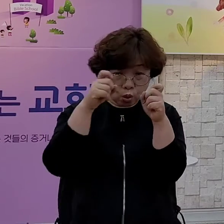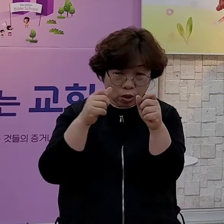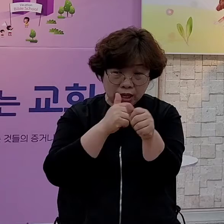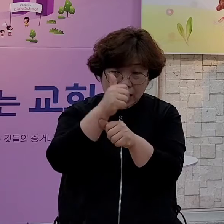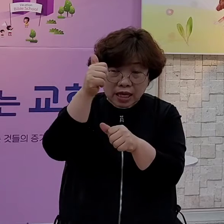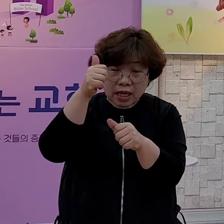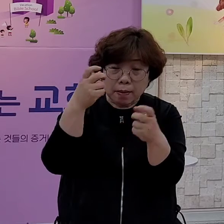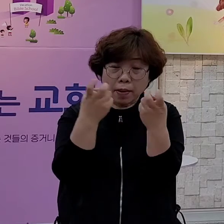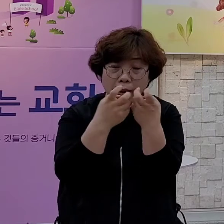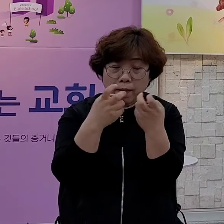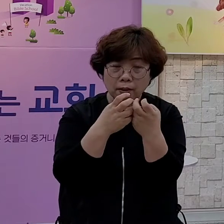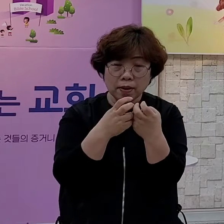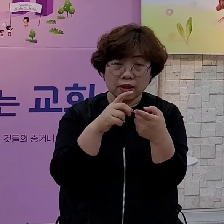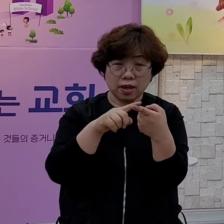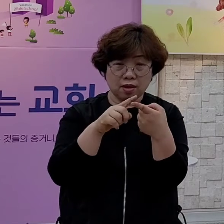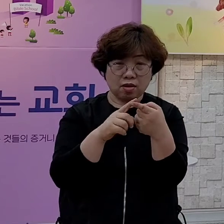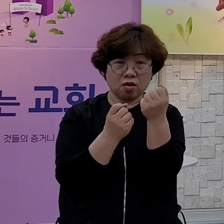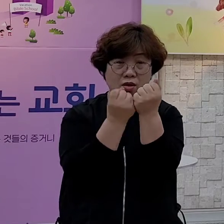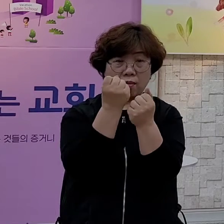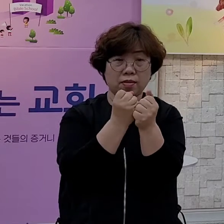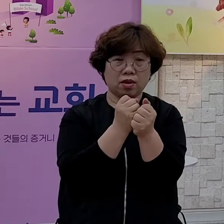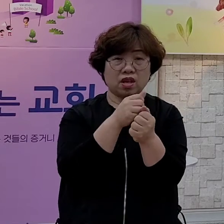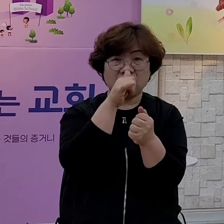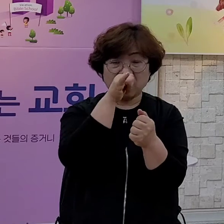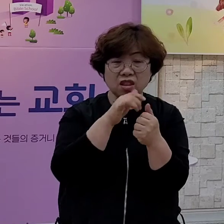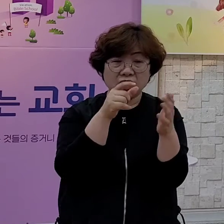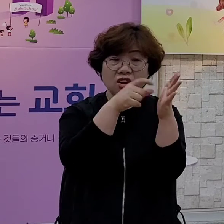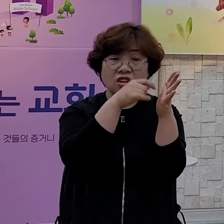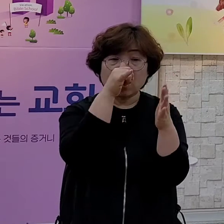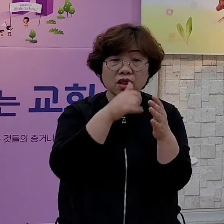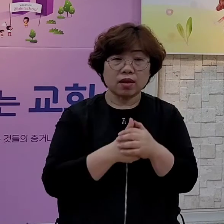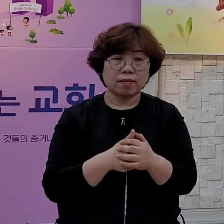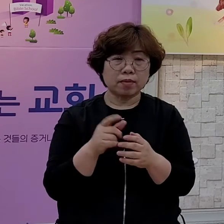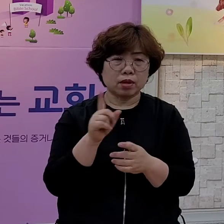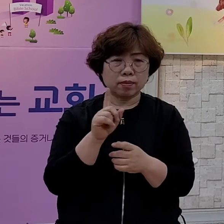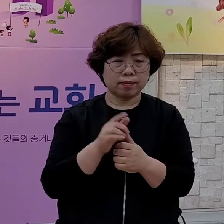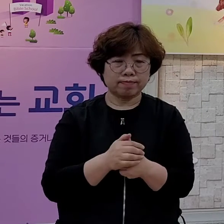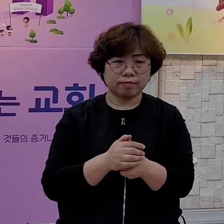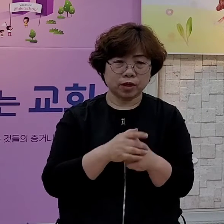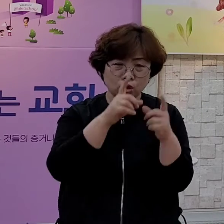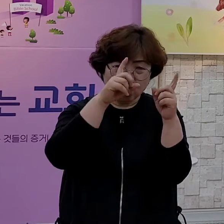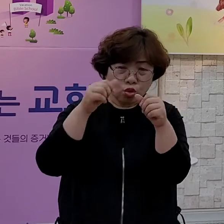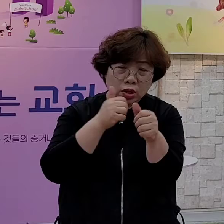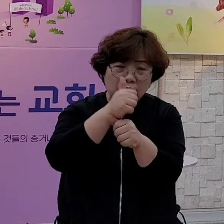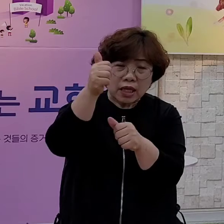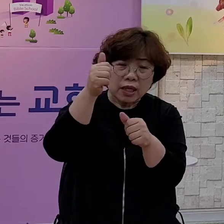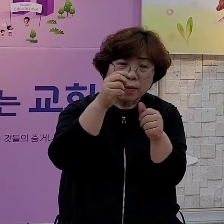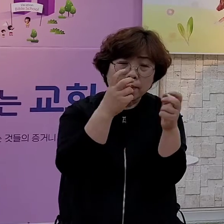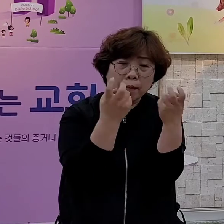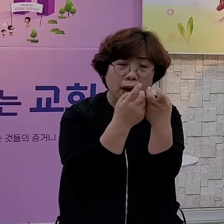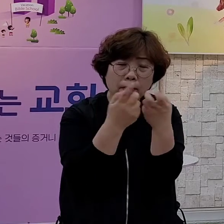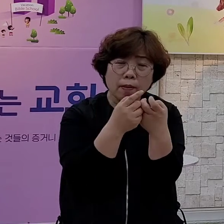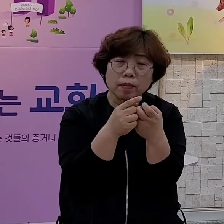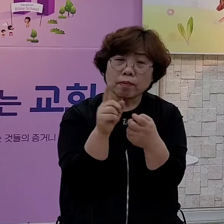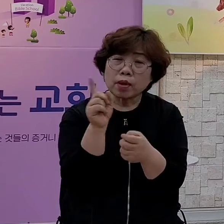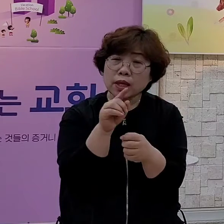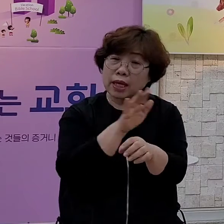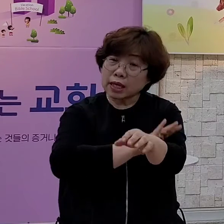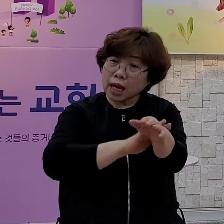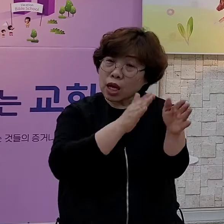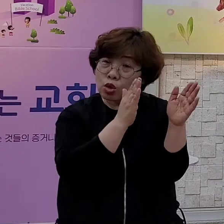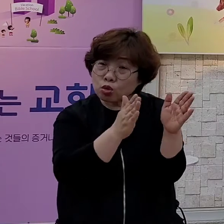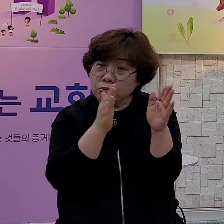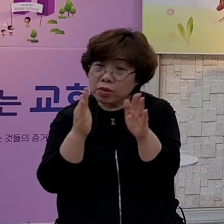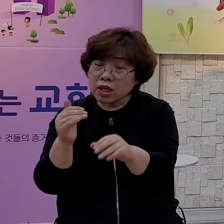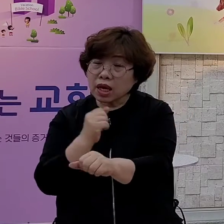여러분, 제가 한마디로 설명하면 이런 뜻인 것 같아요. 어떻게 유혹을 이길 수 있냐고요? 잘 대비해야 돼요. 대비를 잘해야